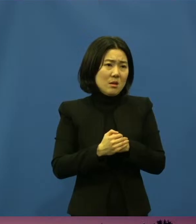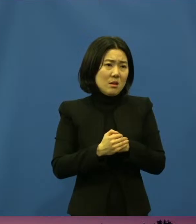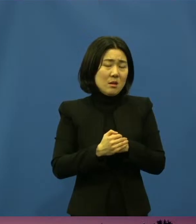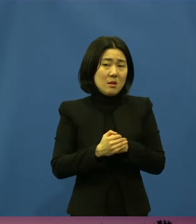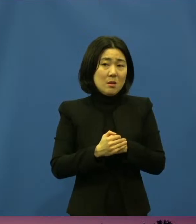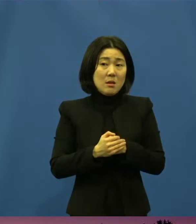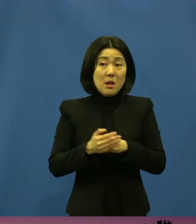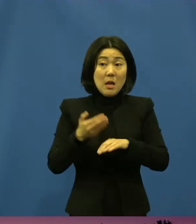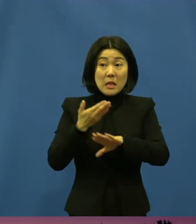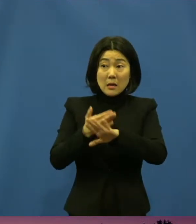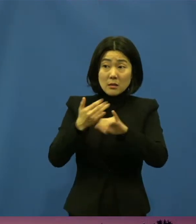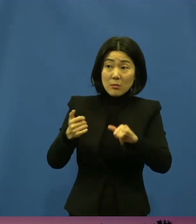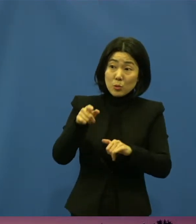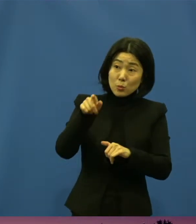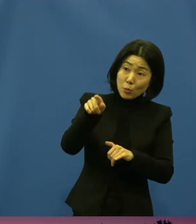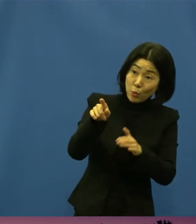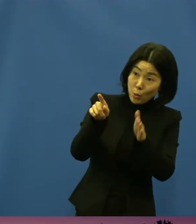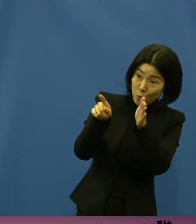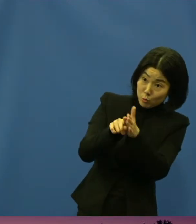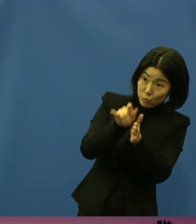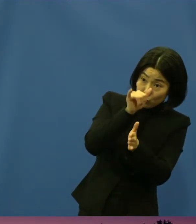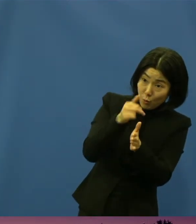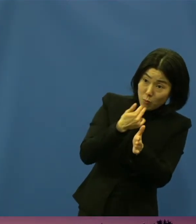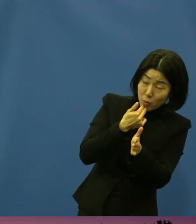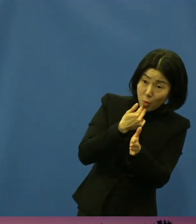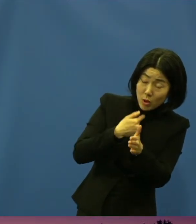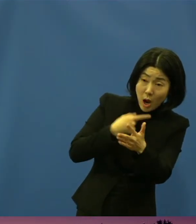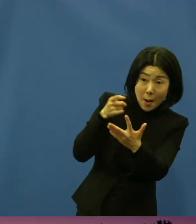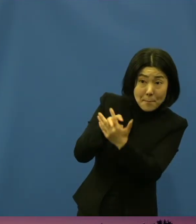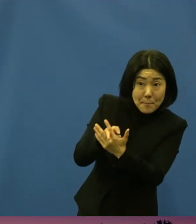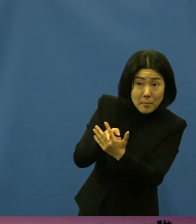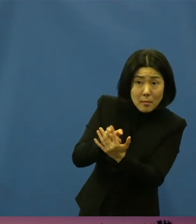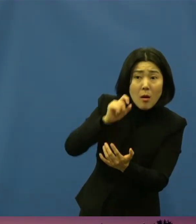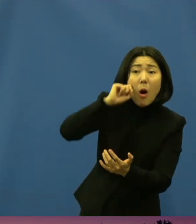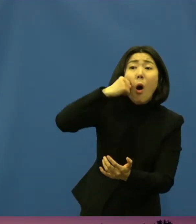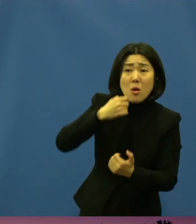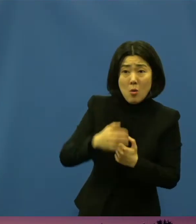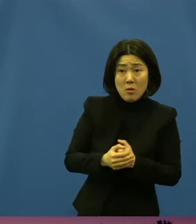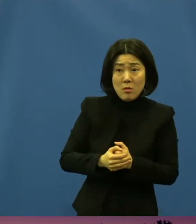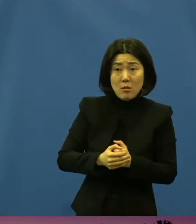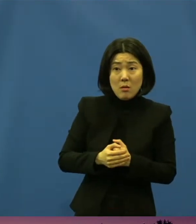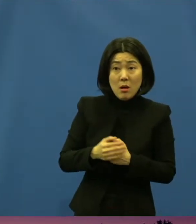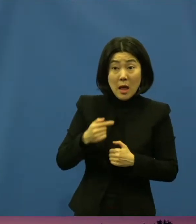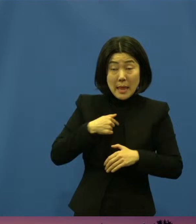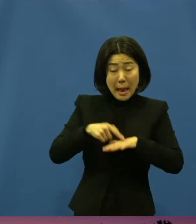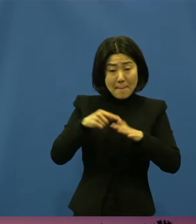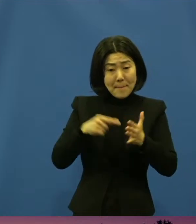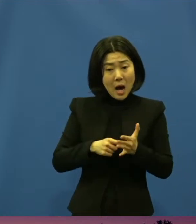다른 사람들은 알아차릴 수 없고 나도 나를 인식하지 못한다는 거예요.